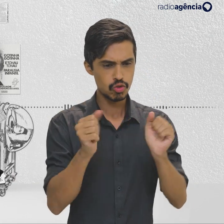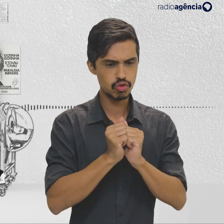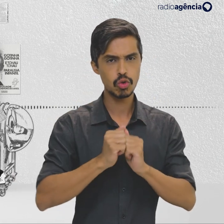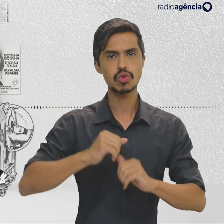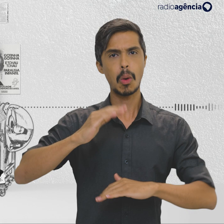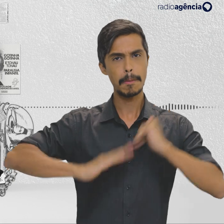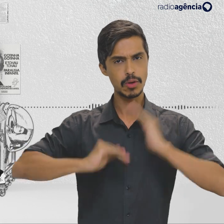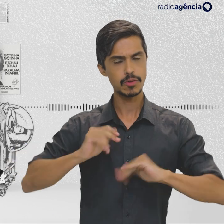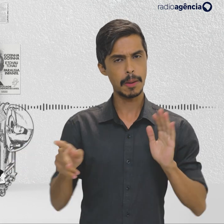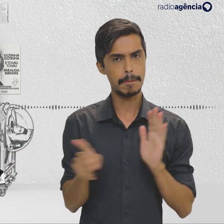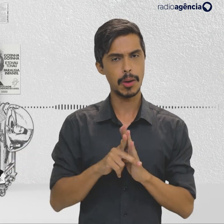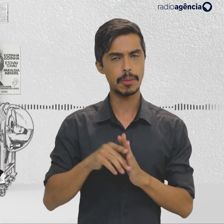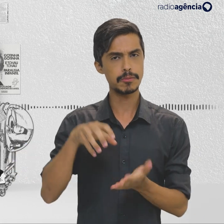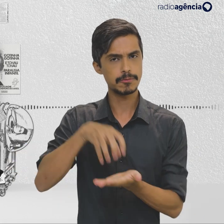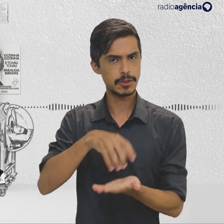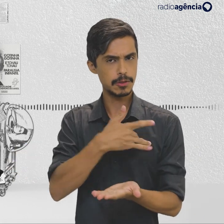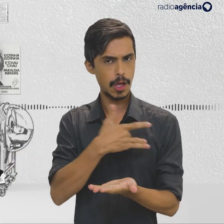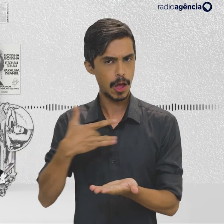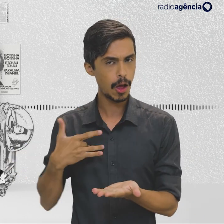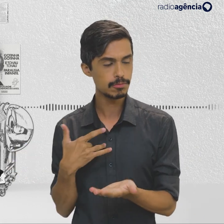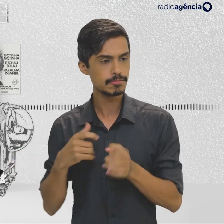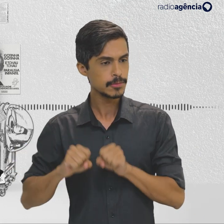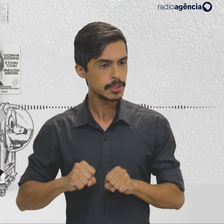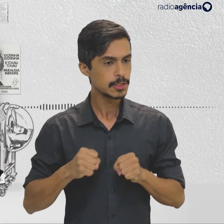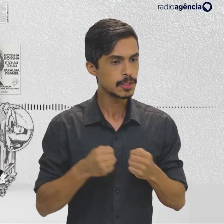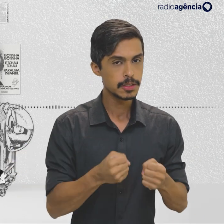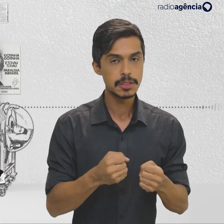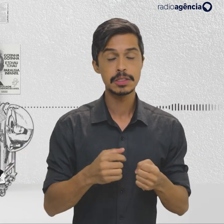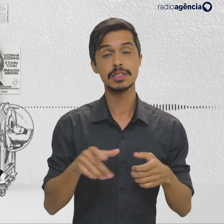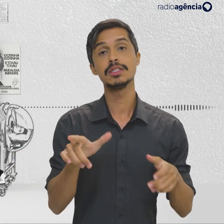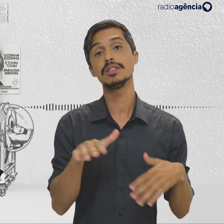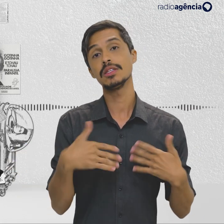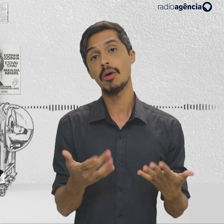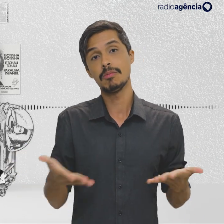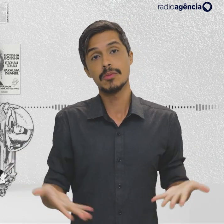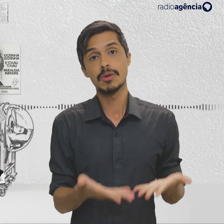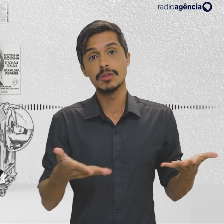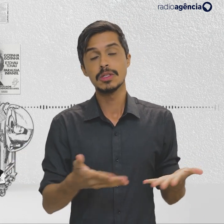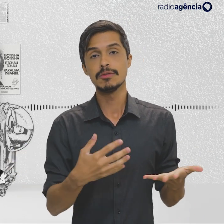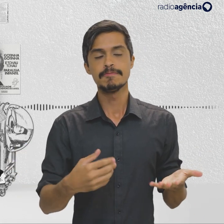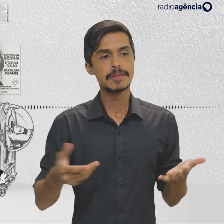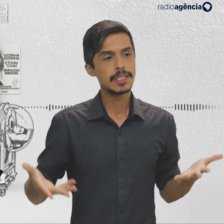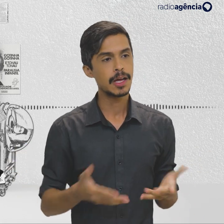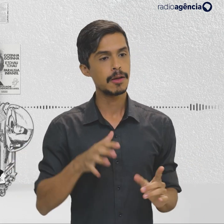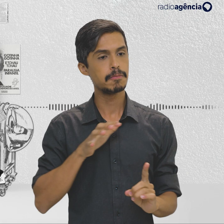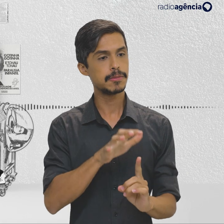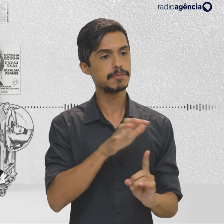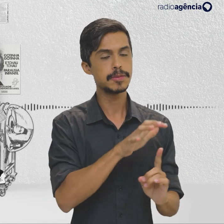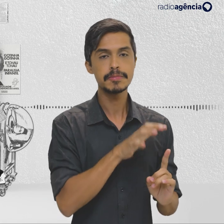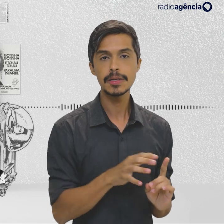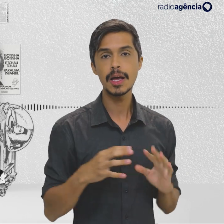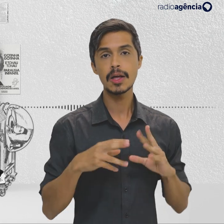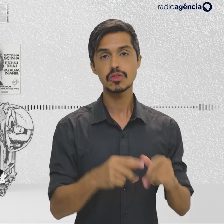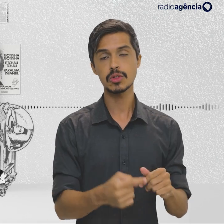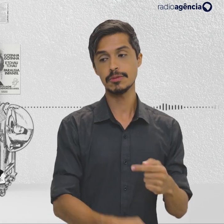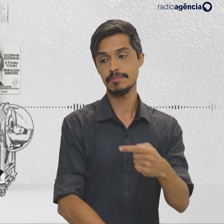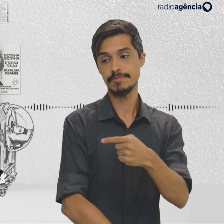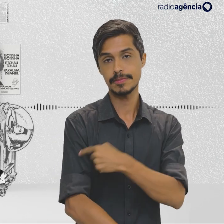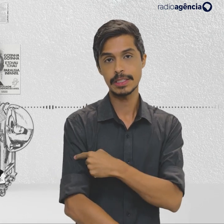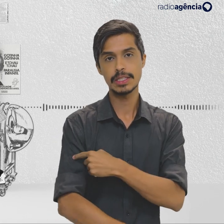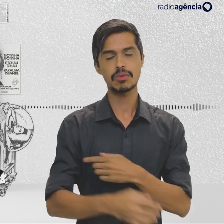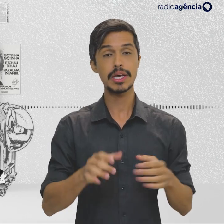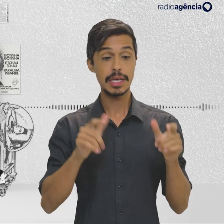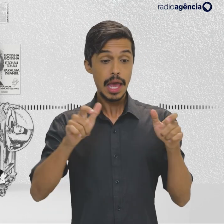aos agentes comunitários de saúde para que haja justamente uma sensibilização Então esse